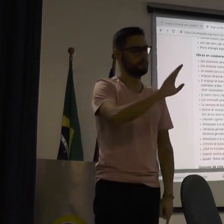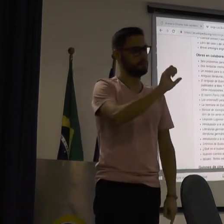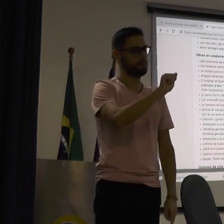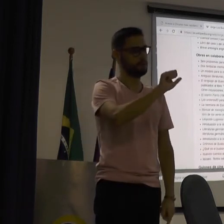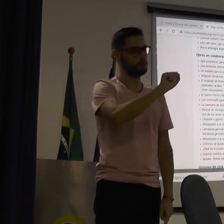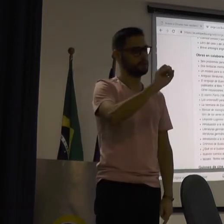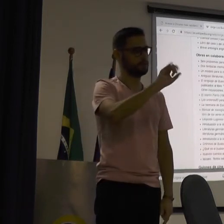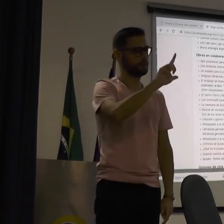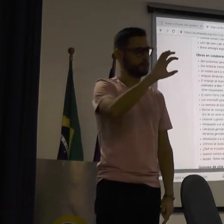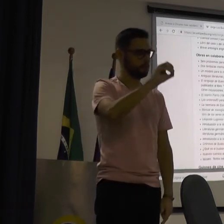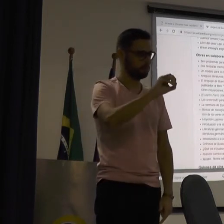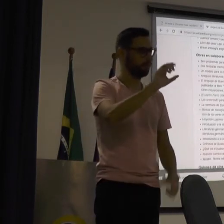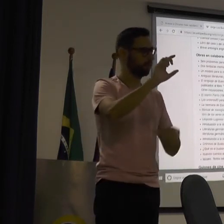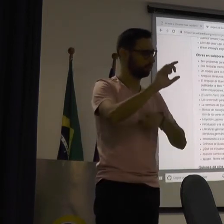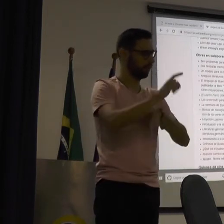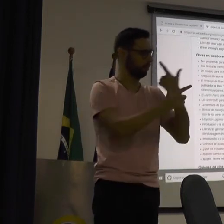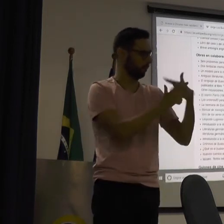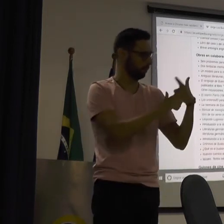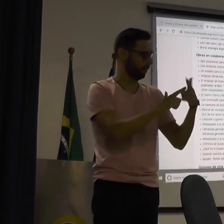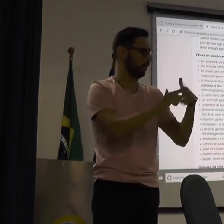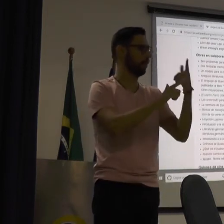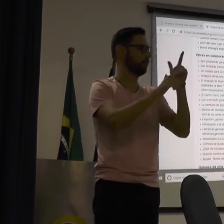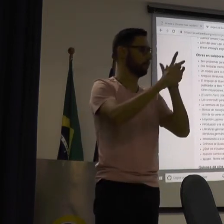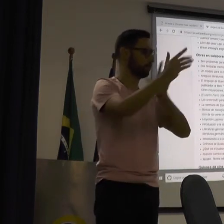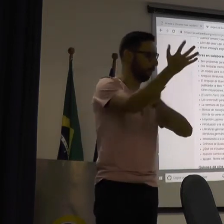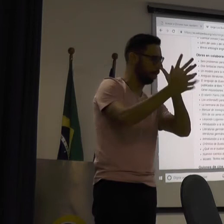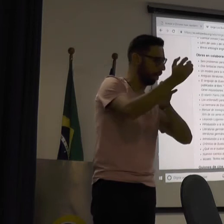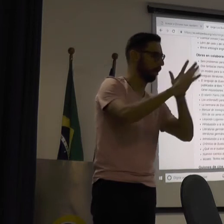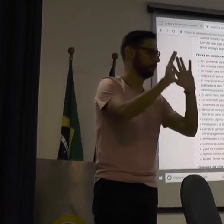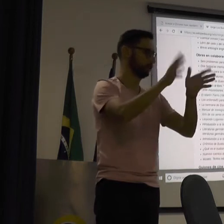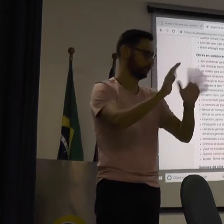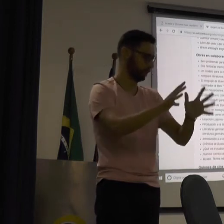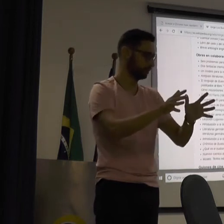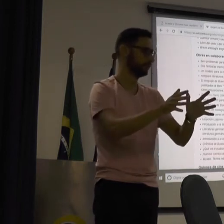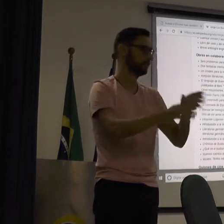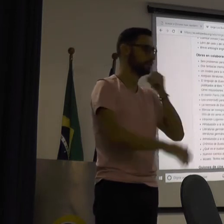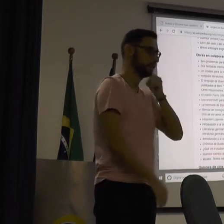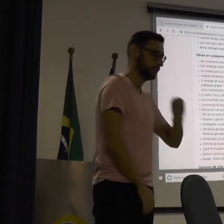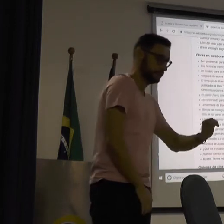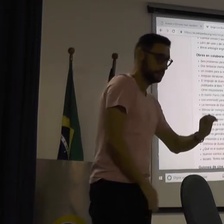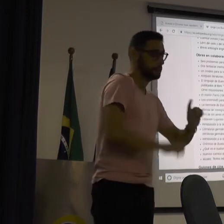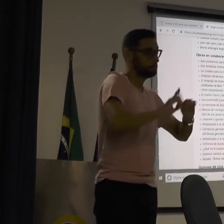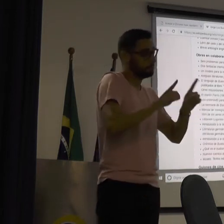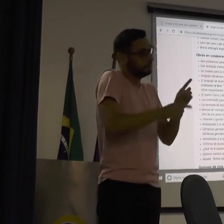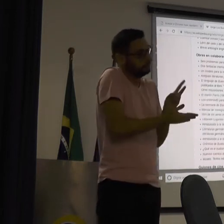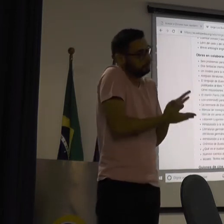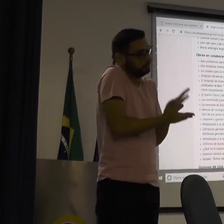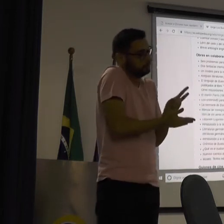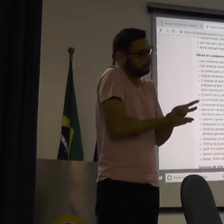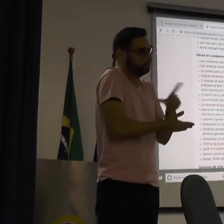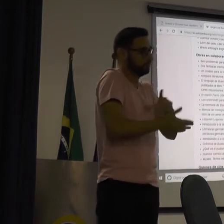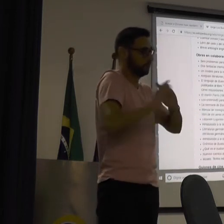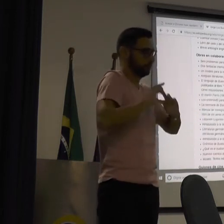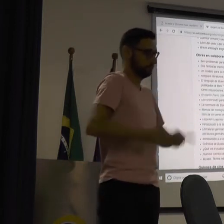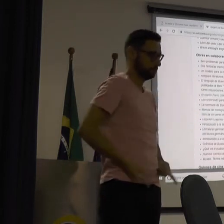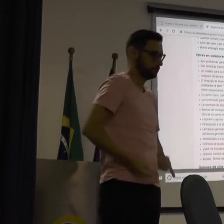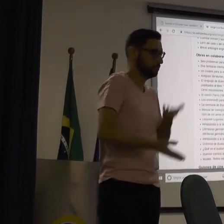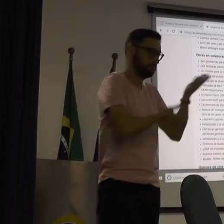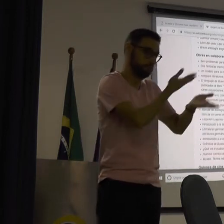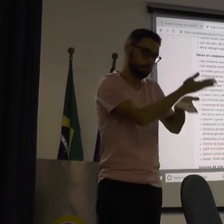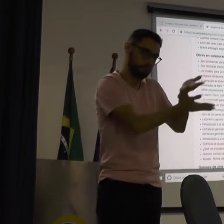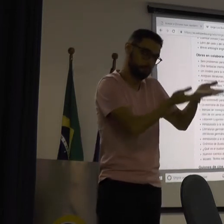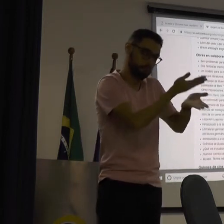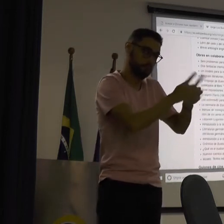Queiroz. Esse Primo Basílio, isso aqui é uma coisa mecânica, uma coisa que não tem outras palavras, é um lixo, né? E o